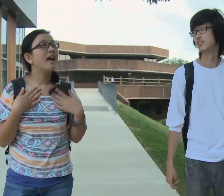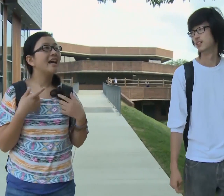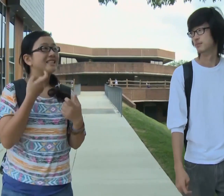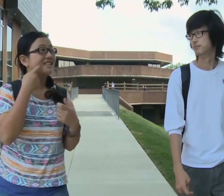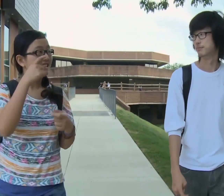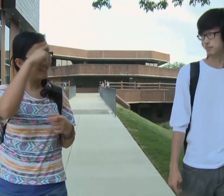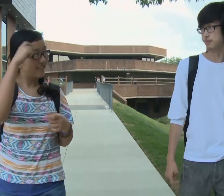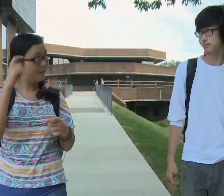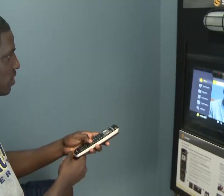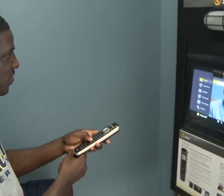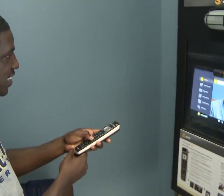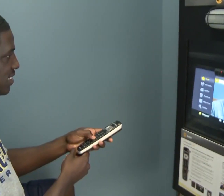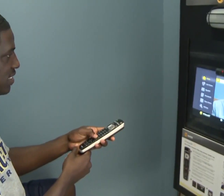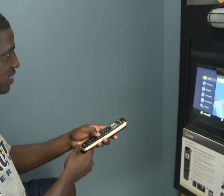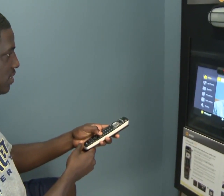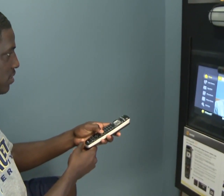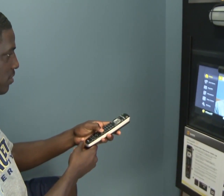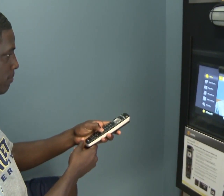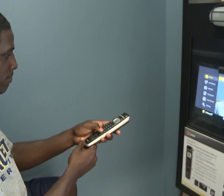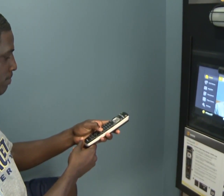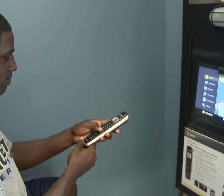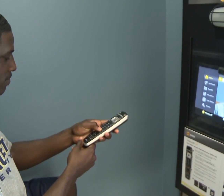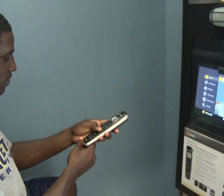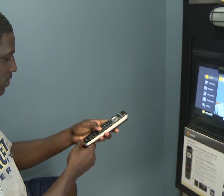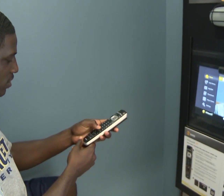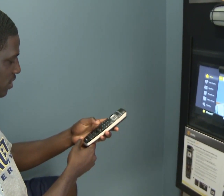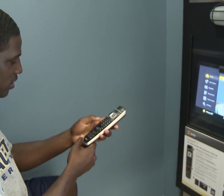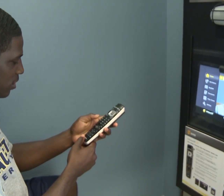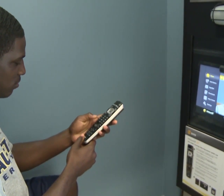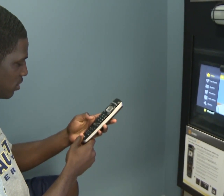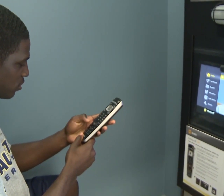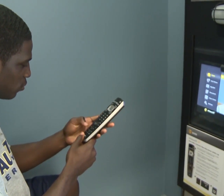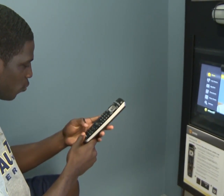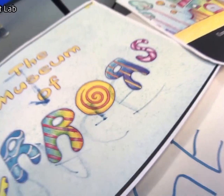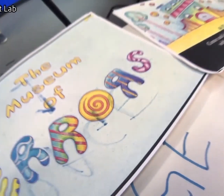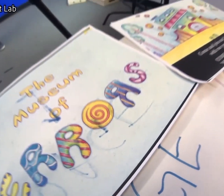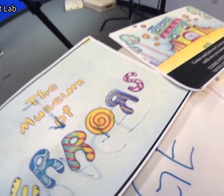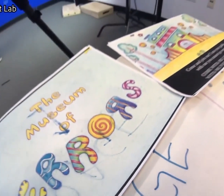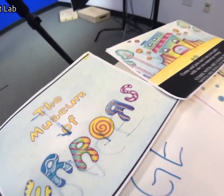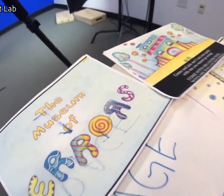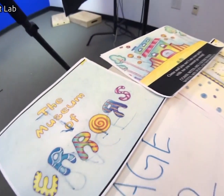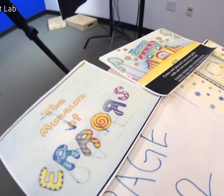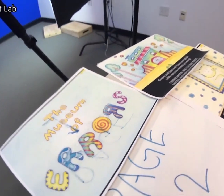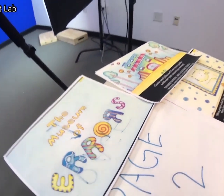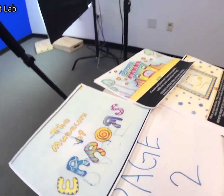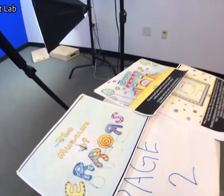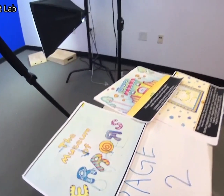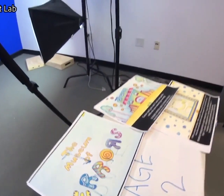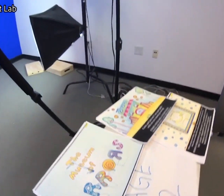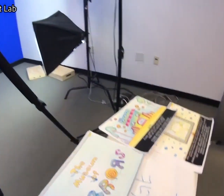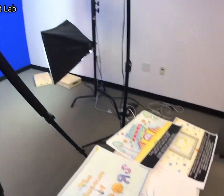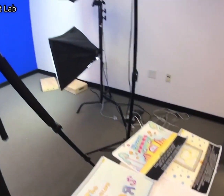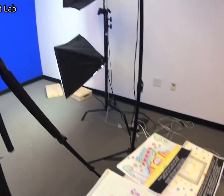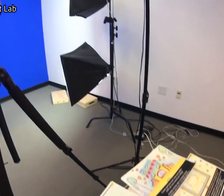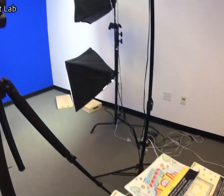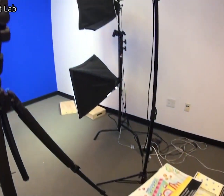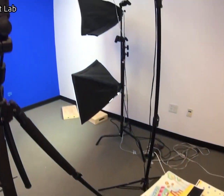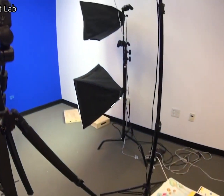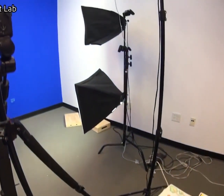صرف یہی نہیں، امریکن سائن لینگویج کے طلباء اور اساتذہ کے لیے تعلیمی مواد میں قلت بھی ایک بڑا مسئلہ ہے۔ کچھ